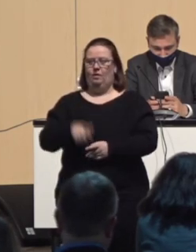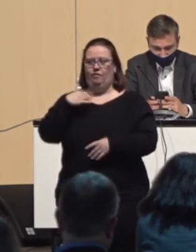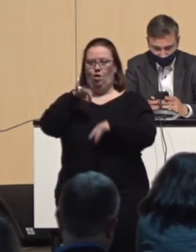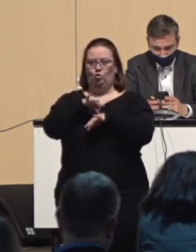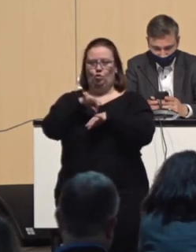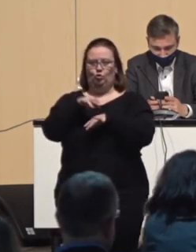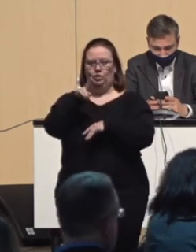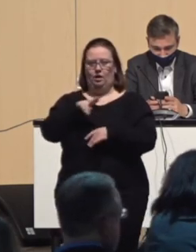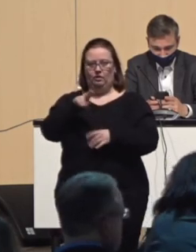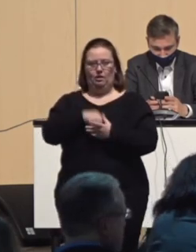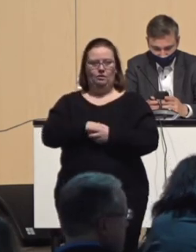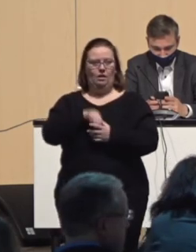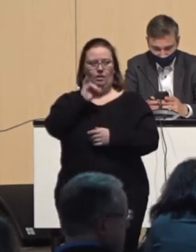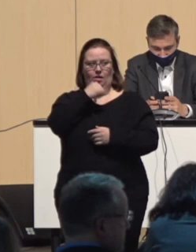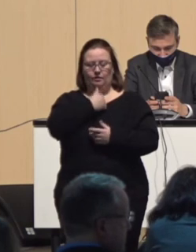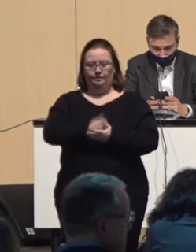Dr. Osiander,